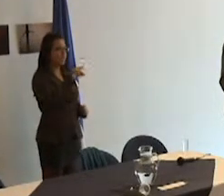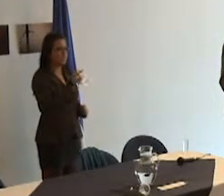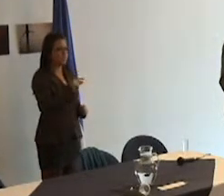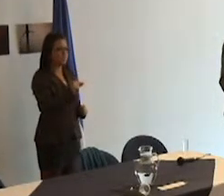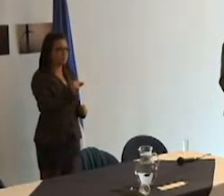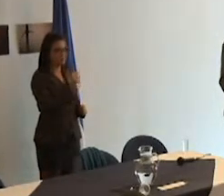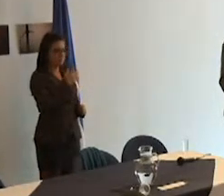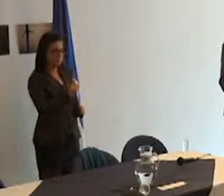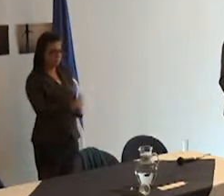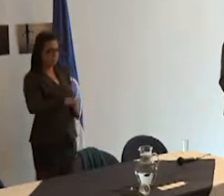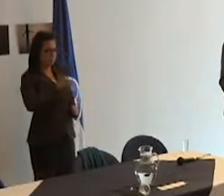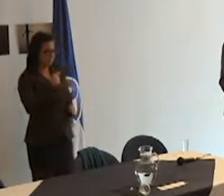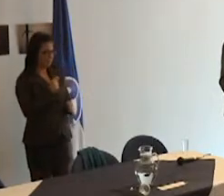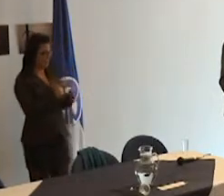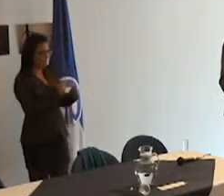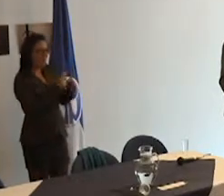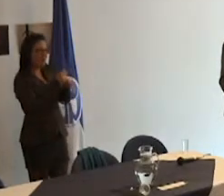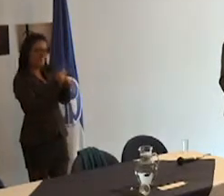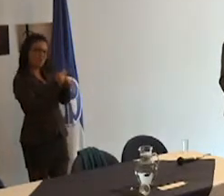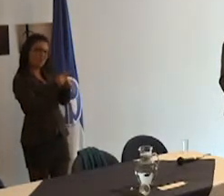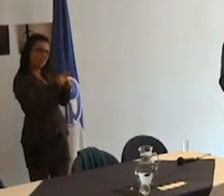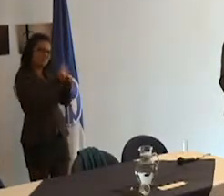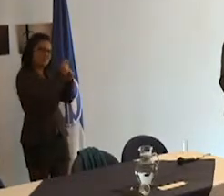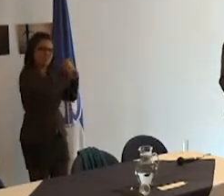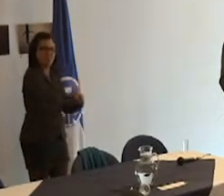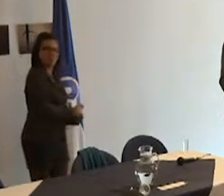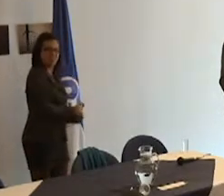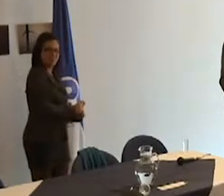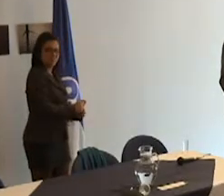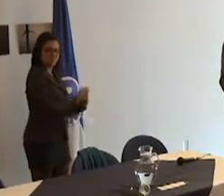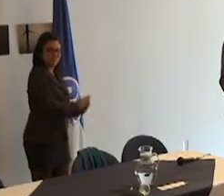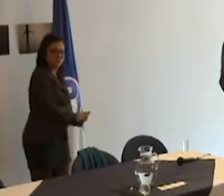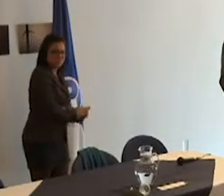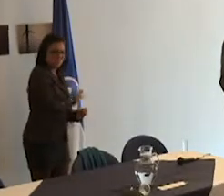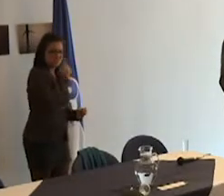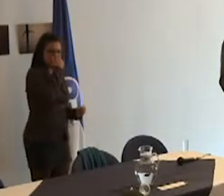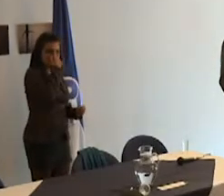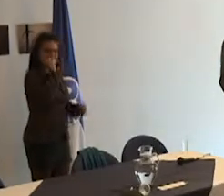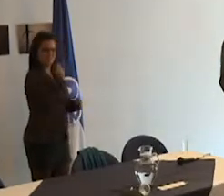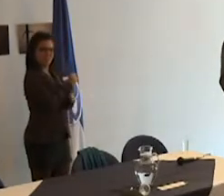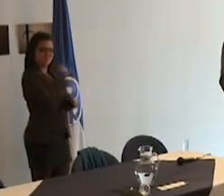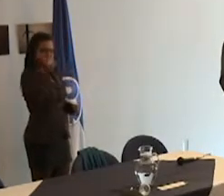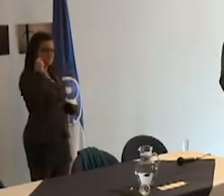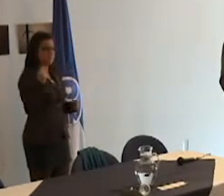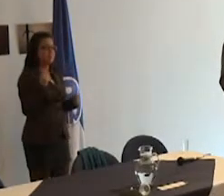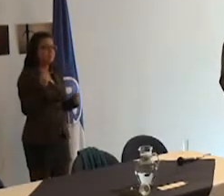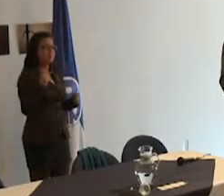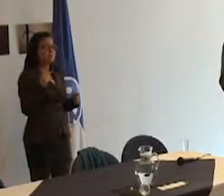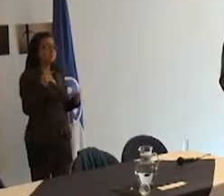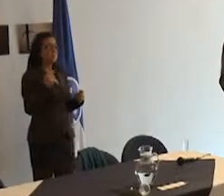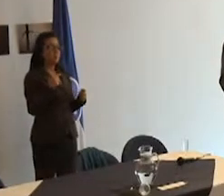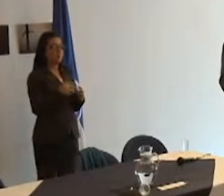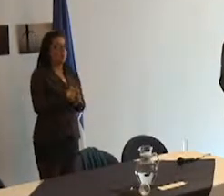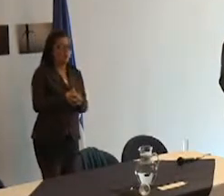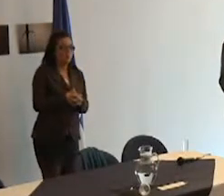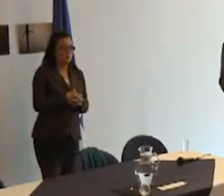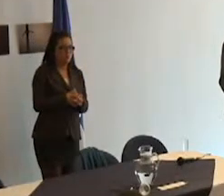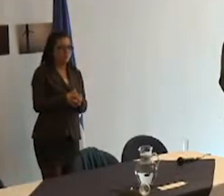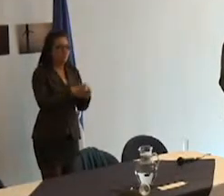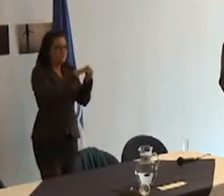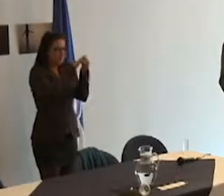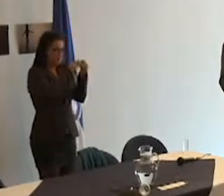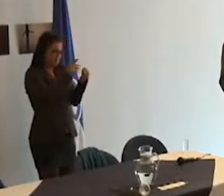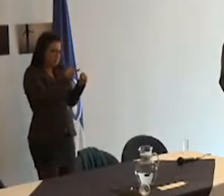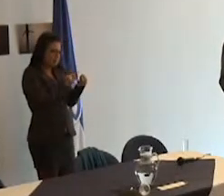adjetivos de connotación peyorativa. Connotaciones que implicaron no solo su inferiorización, sino que